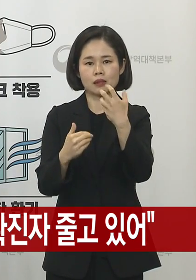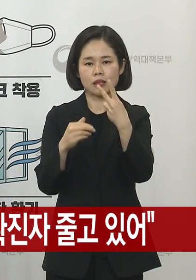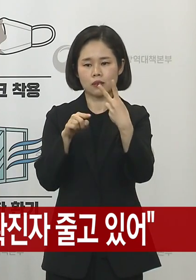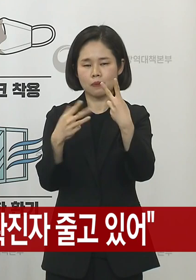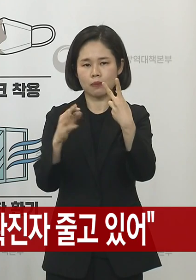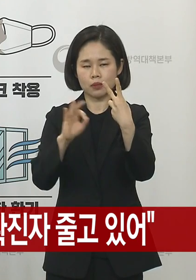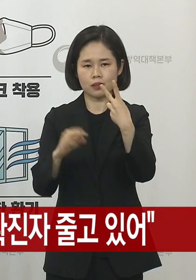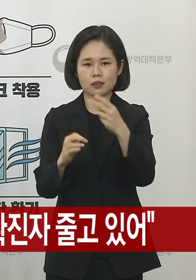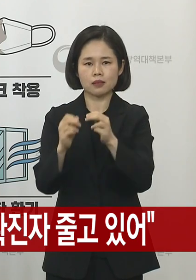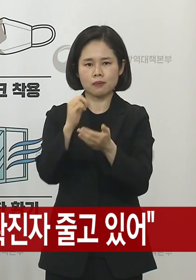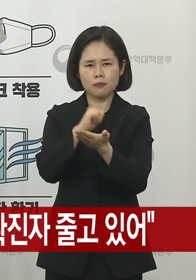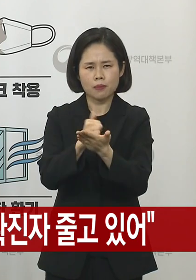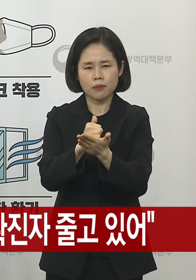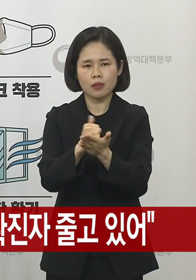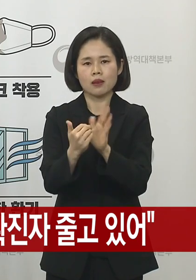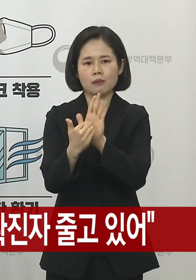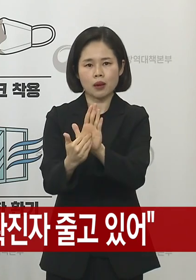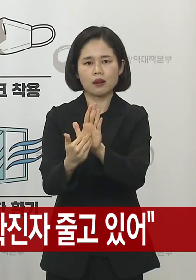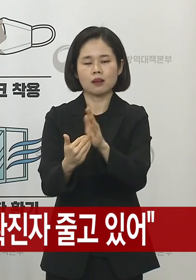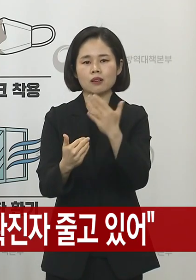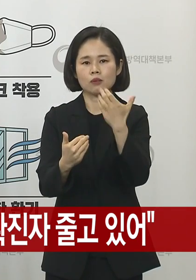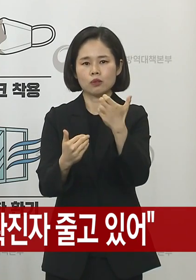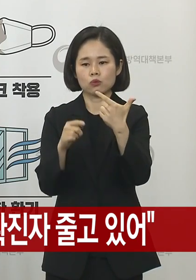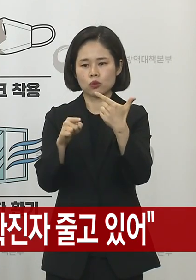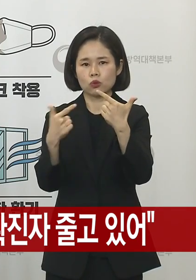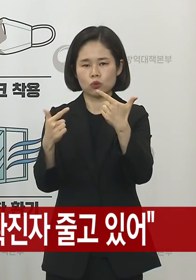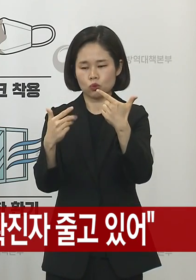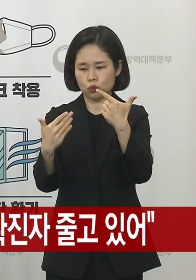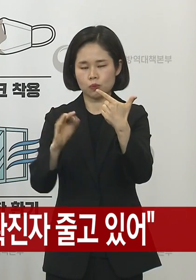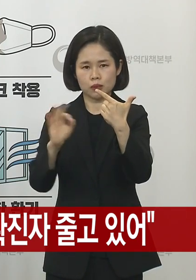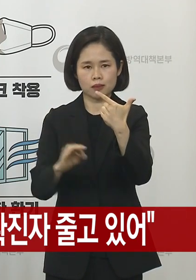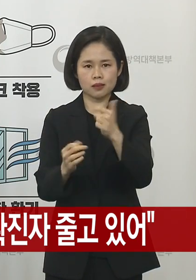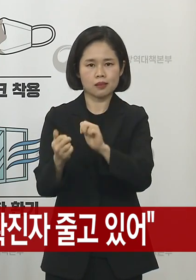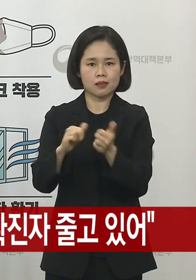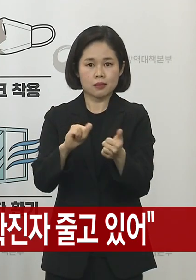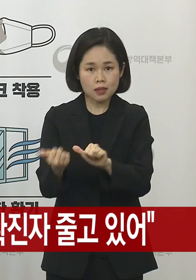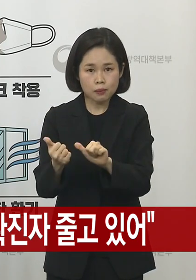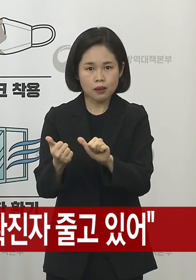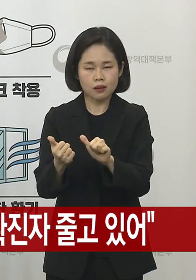82.8%, 위중증 위험은 96.9%, 사망 위험은